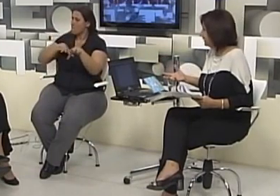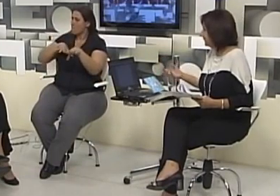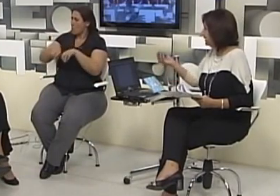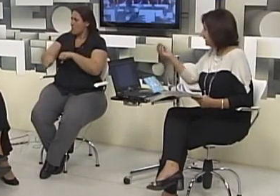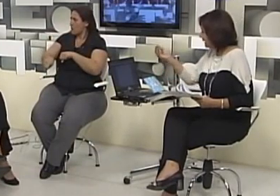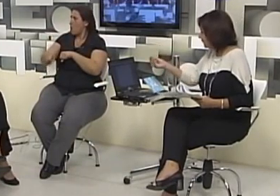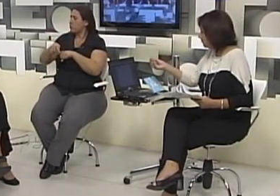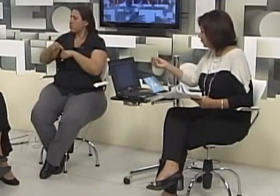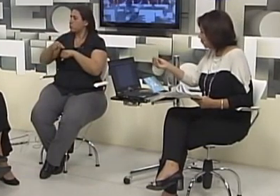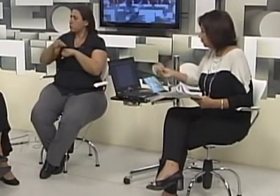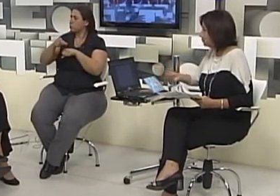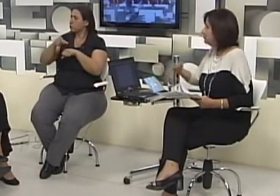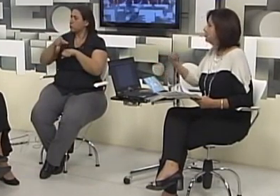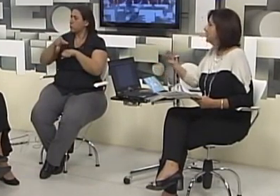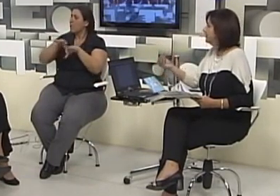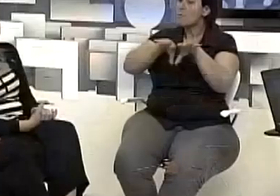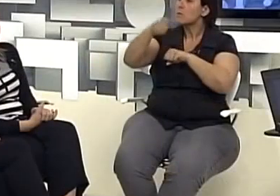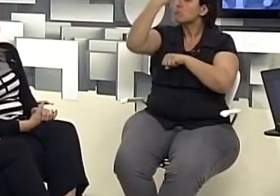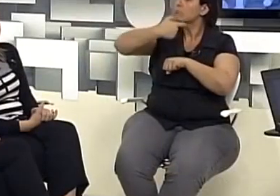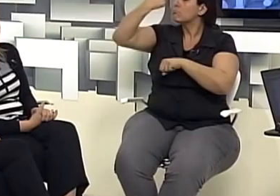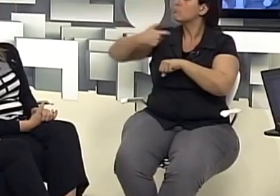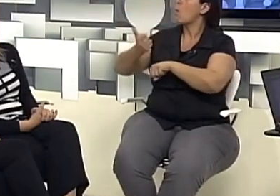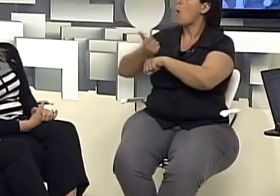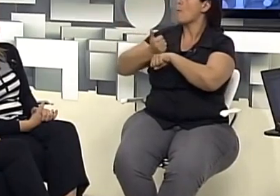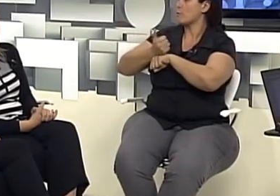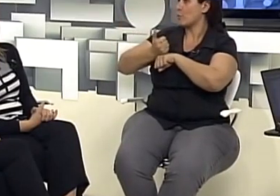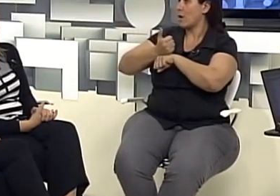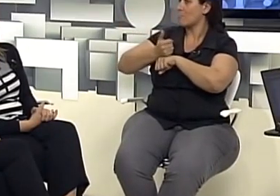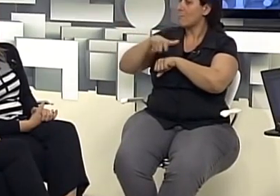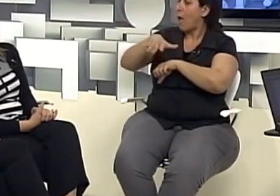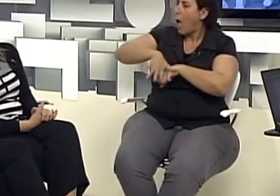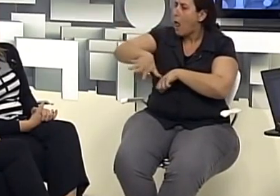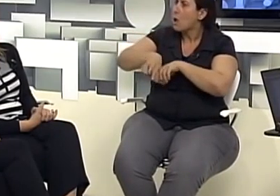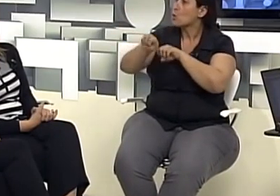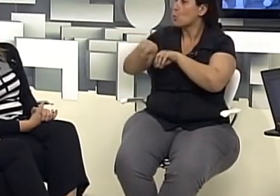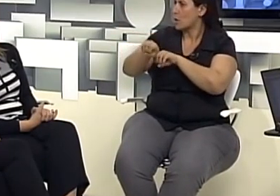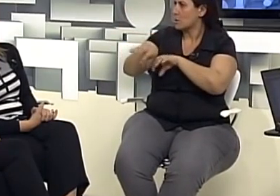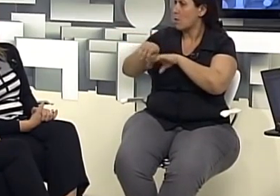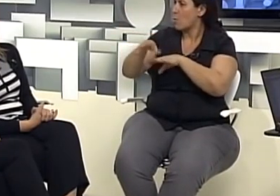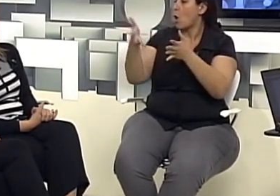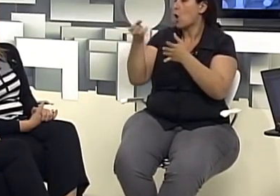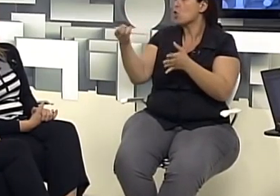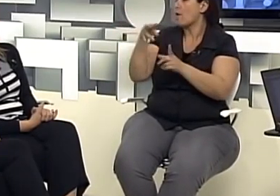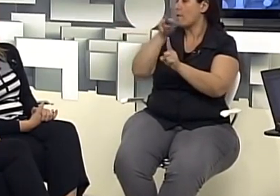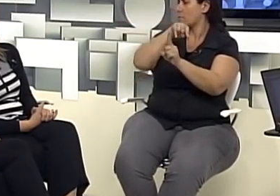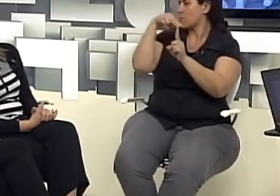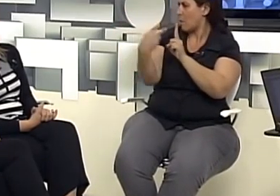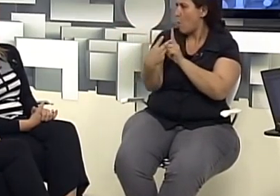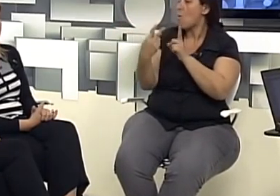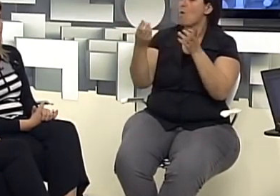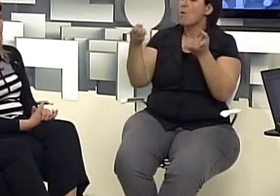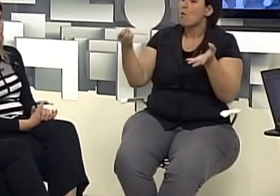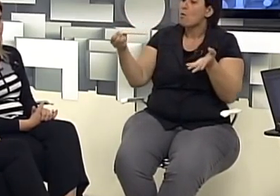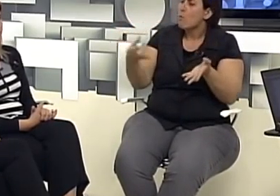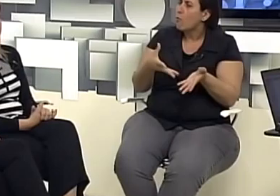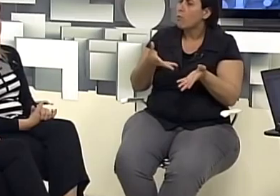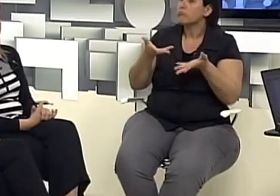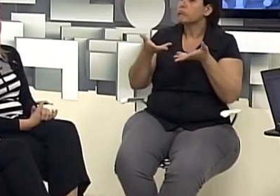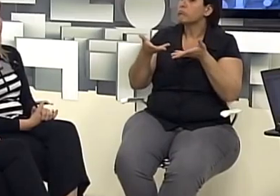né, desses novos profissionais na área de educação com essa nova visão para poder realmente fazer